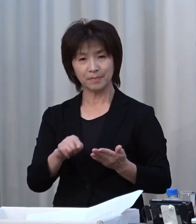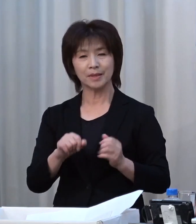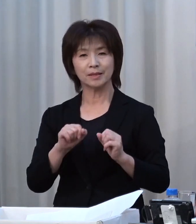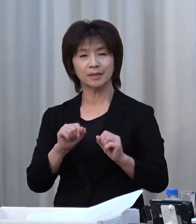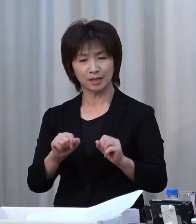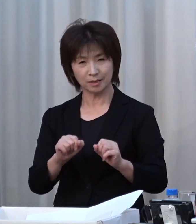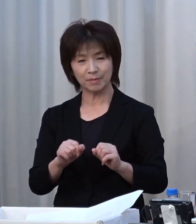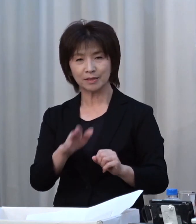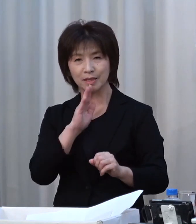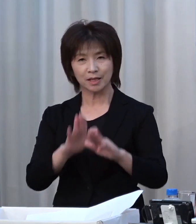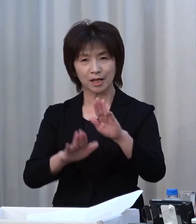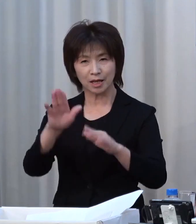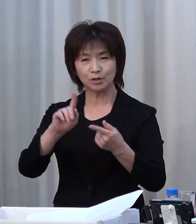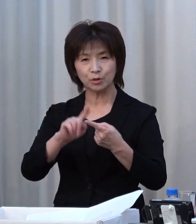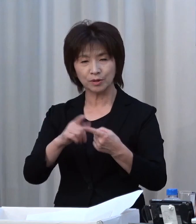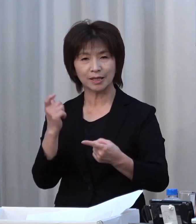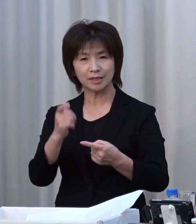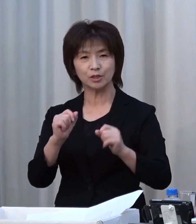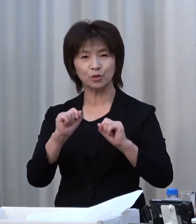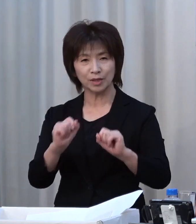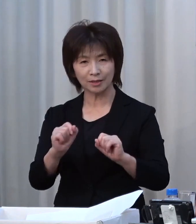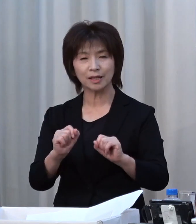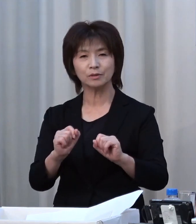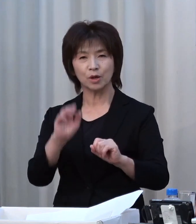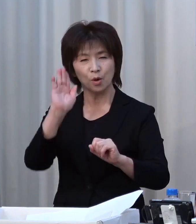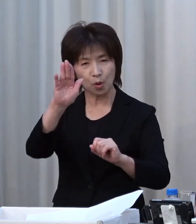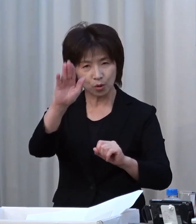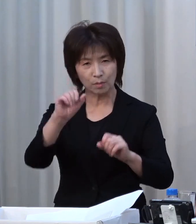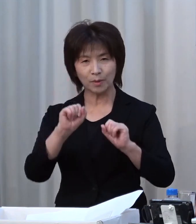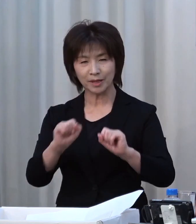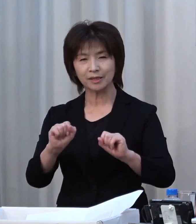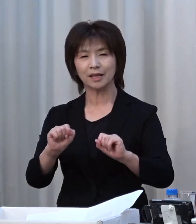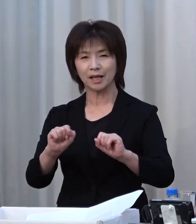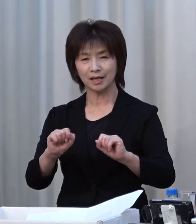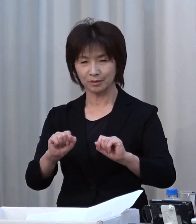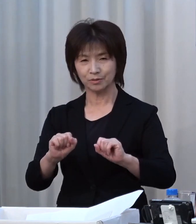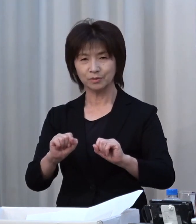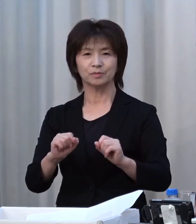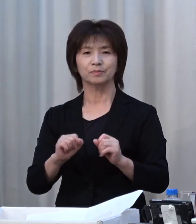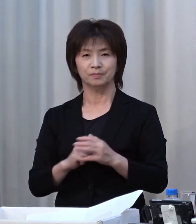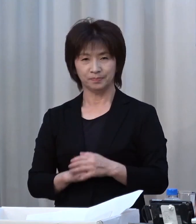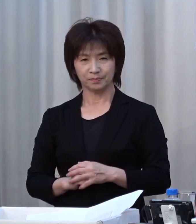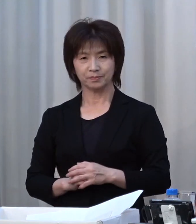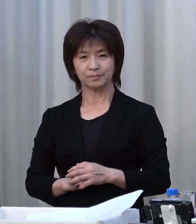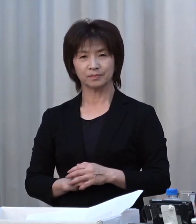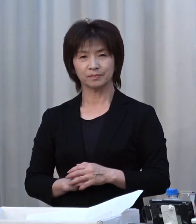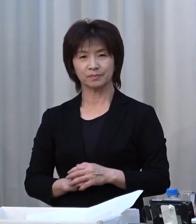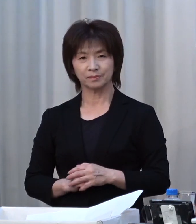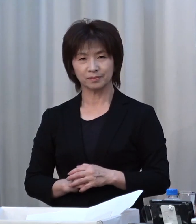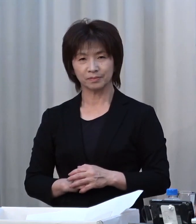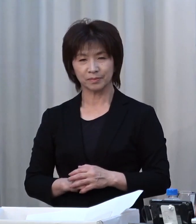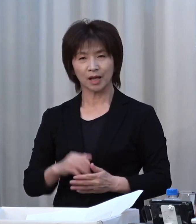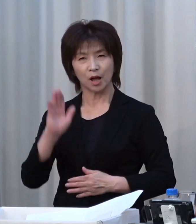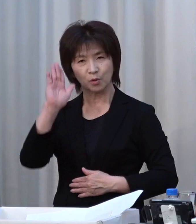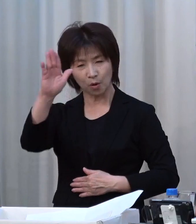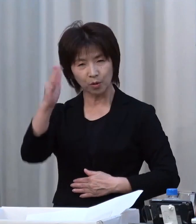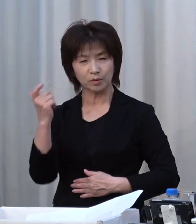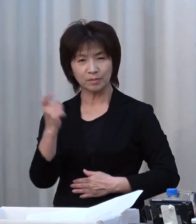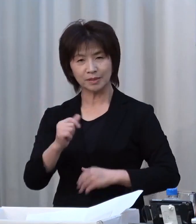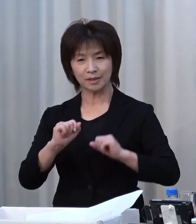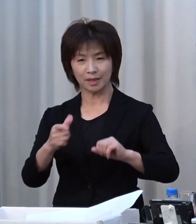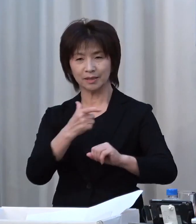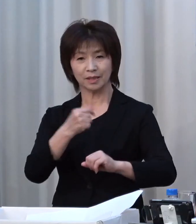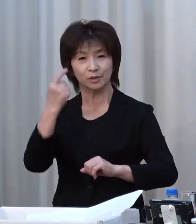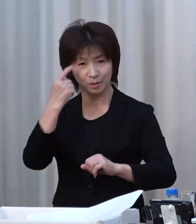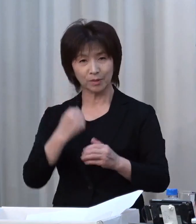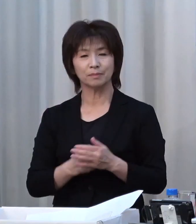ますので、現状においてはきちんと行われていると、また今後もきちんとやっていくというところでございます。 はい、今後ともしっかりと努めてまいりたいと思います